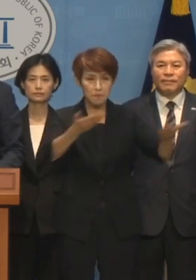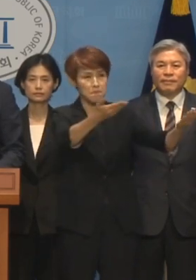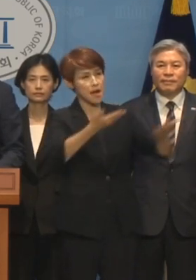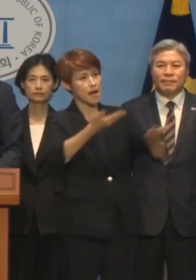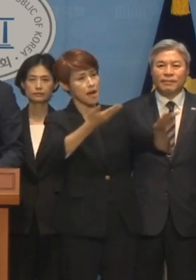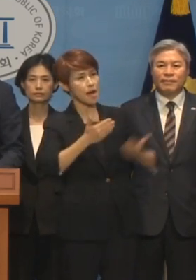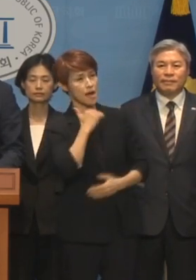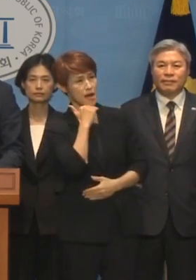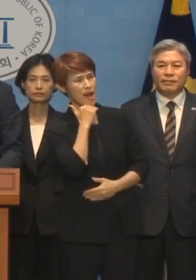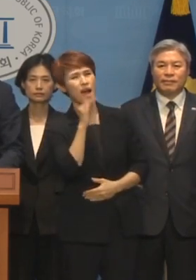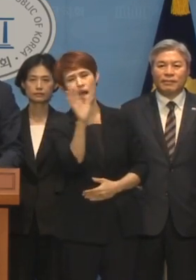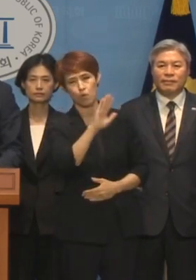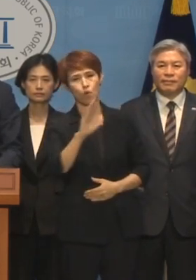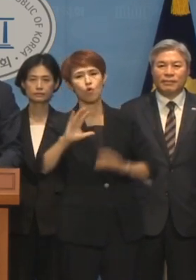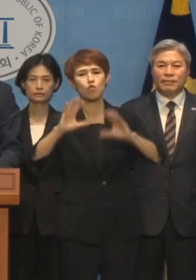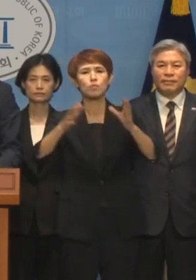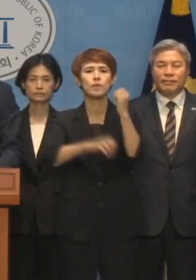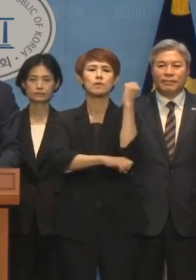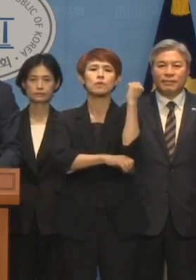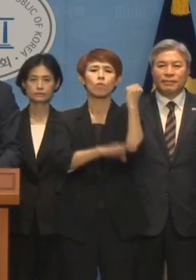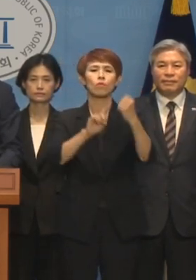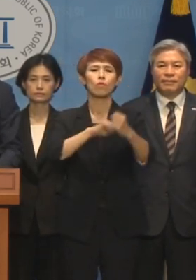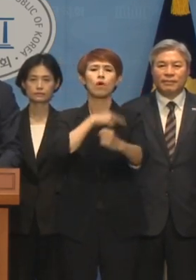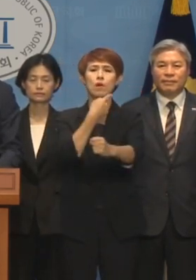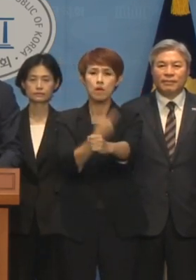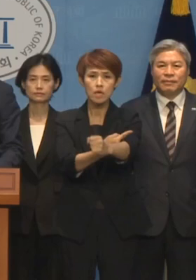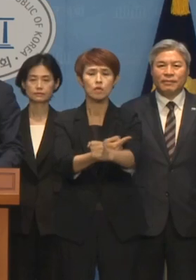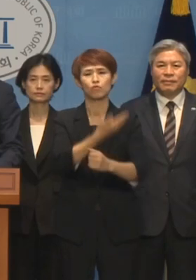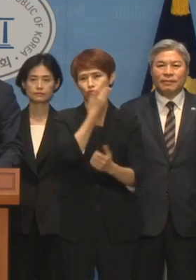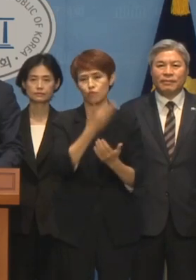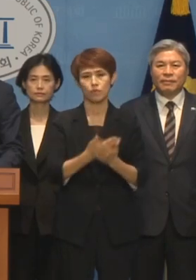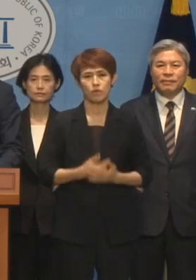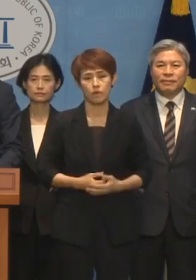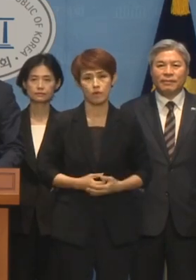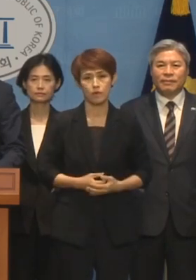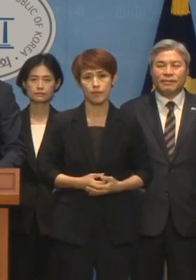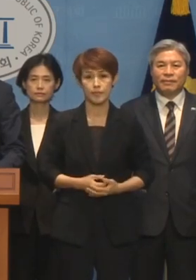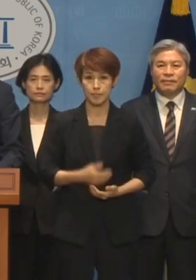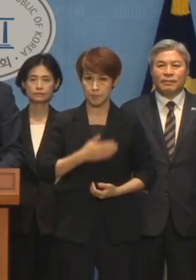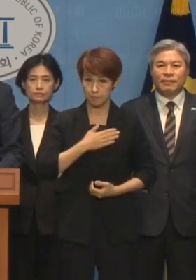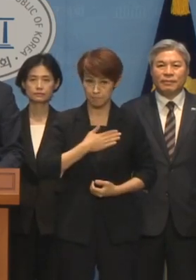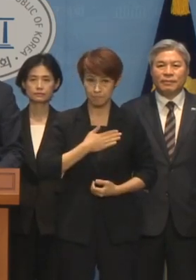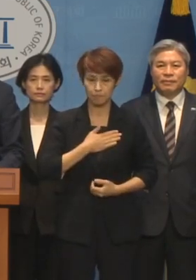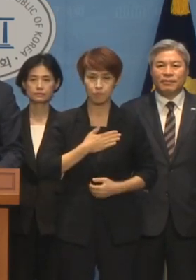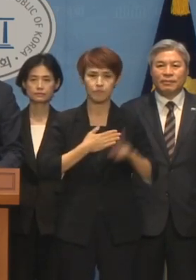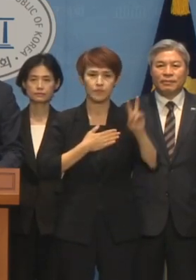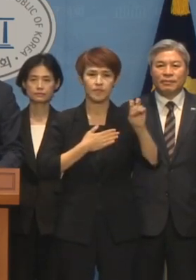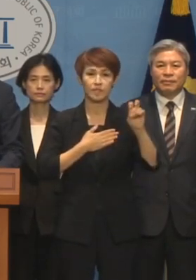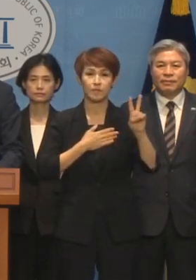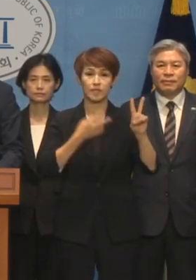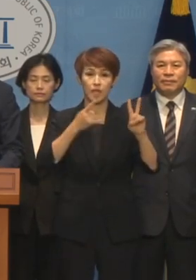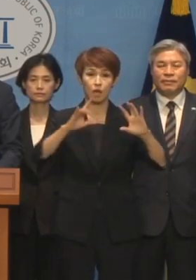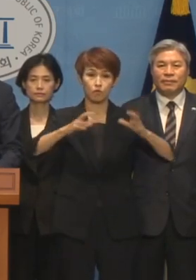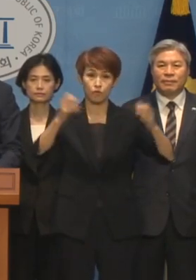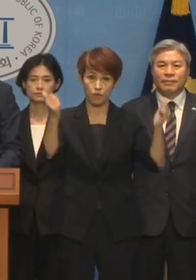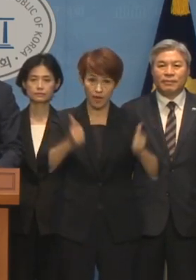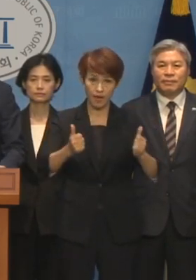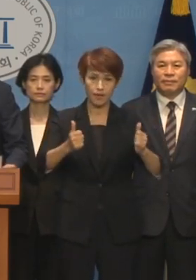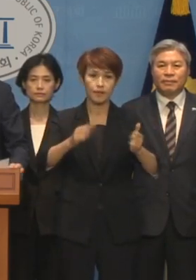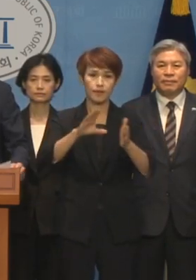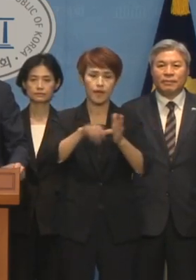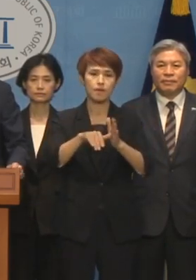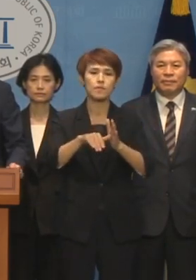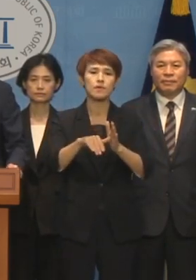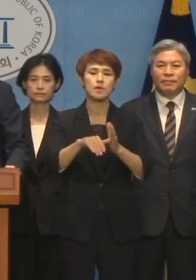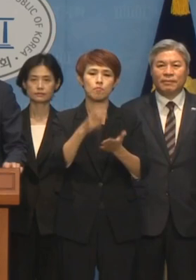아니라 국민의 기본적 권리이어야 합니다. 이에 저는 22대 국회에